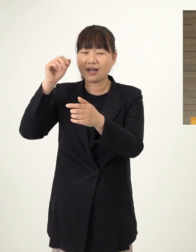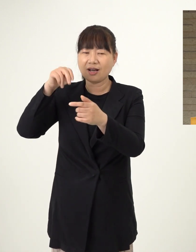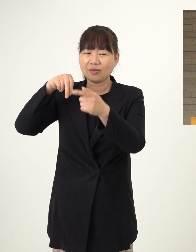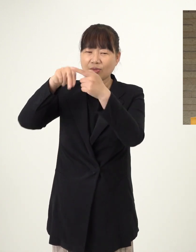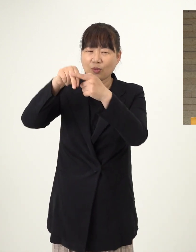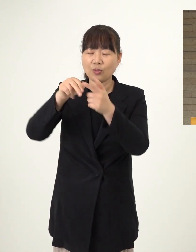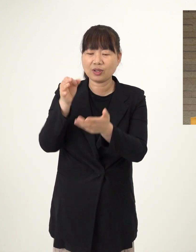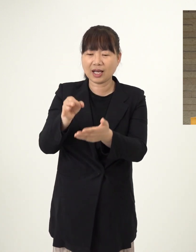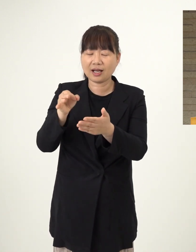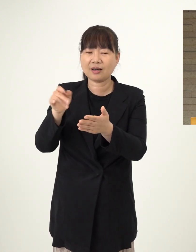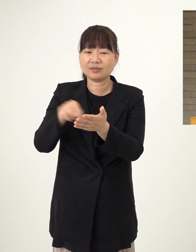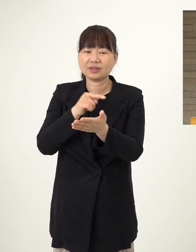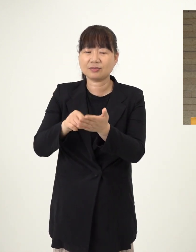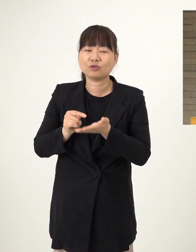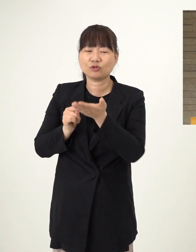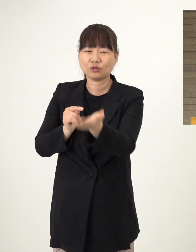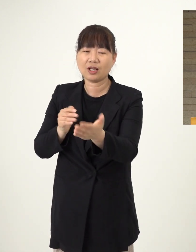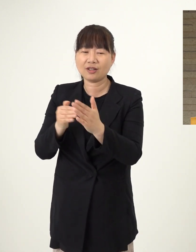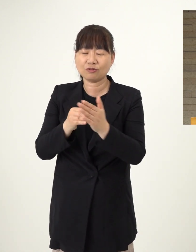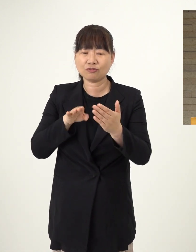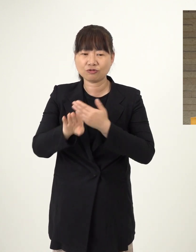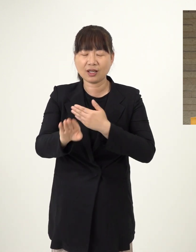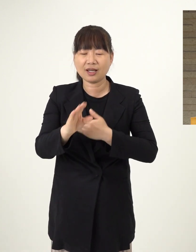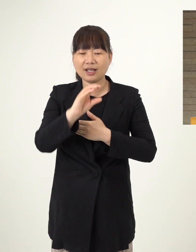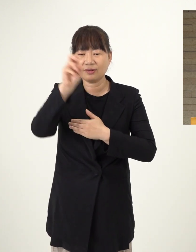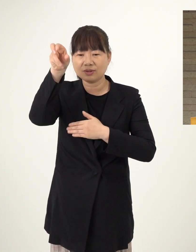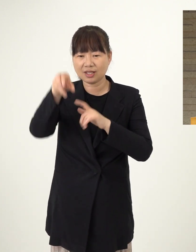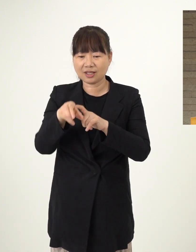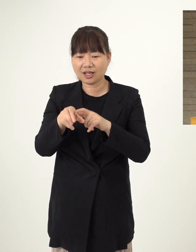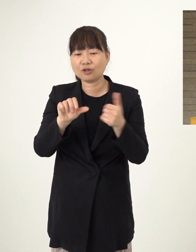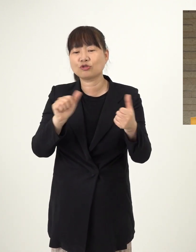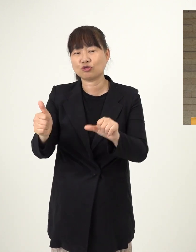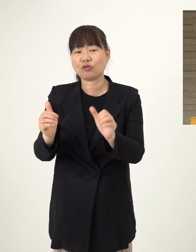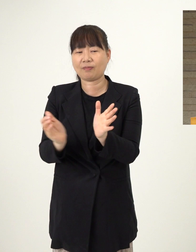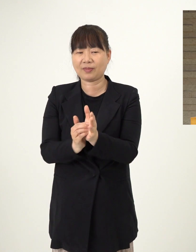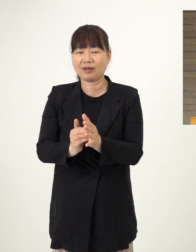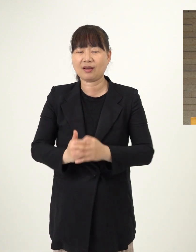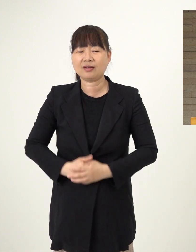값을 지불하시고 그 십자가에 죽으신 거예요.